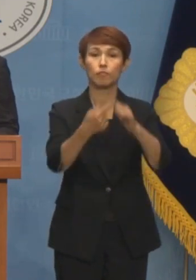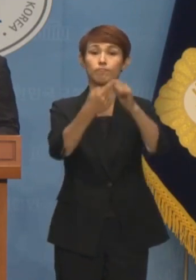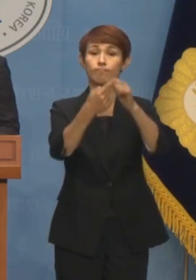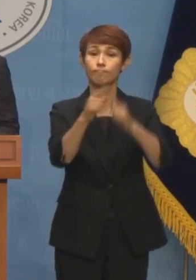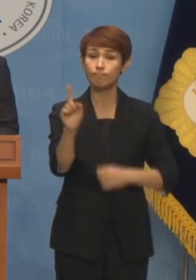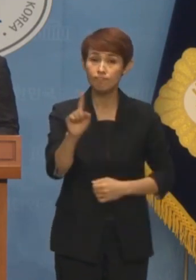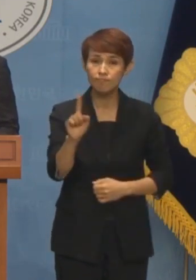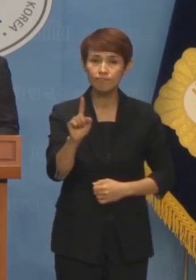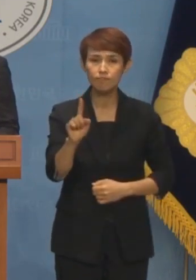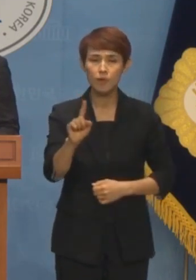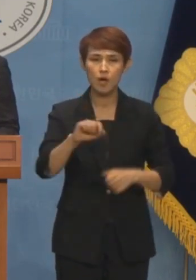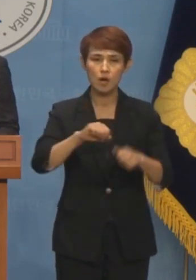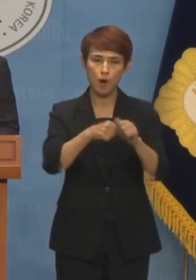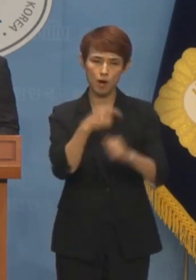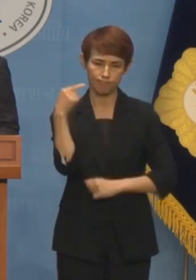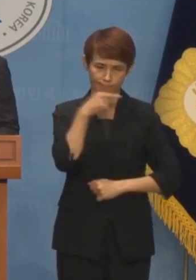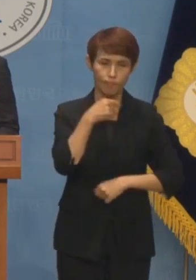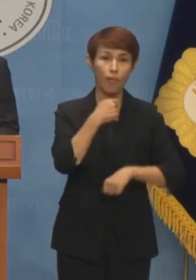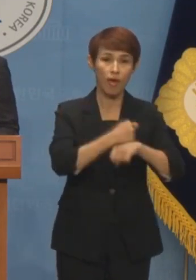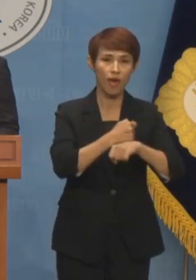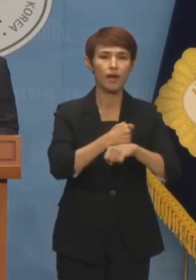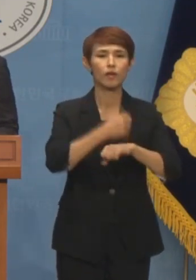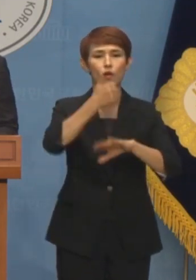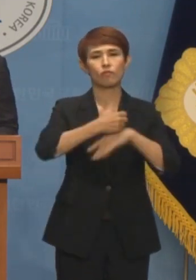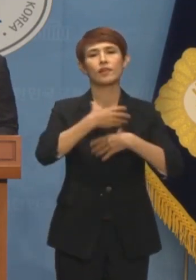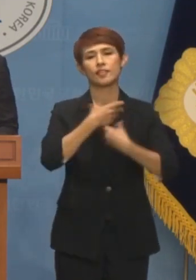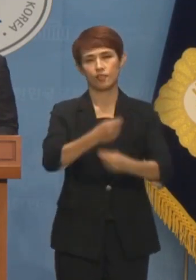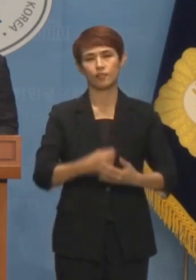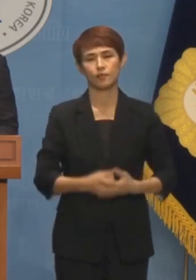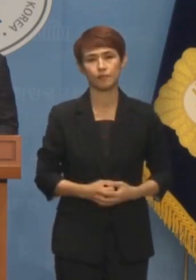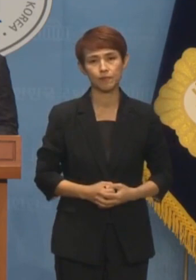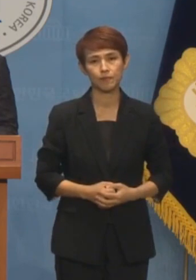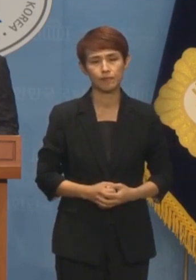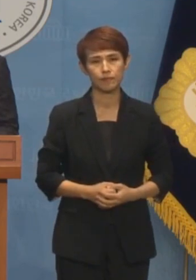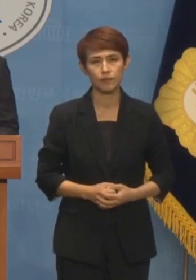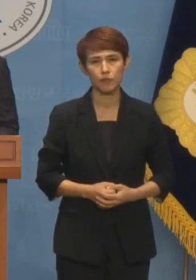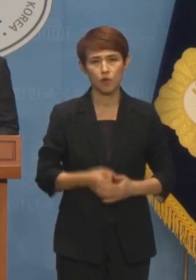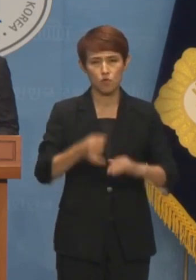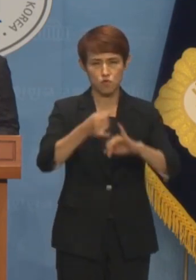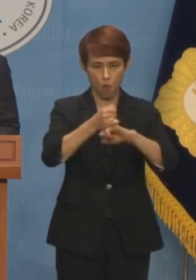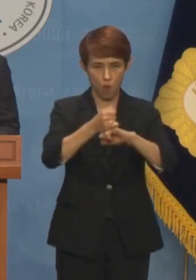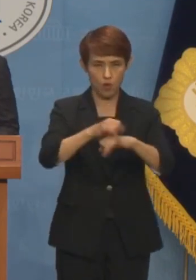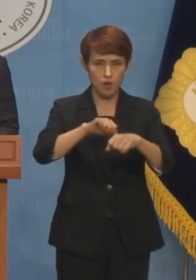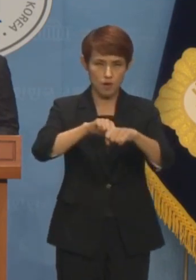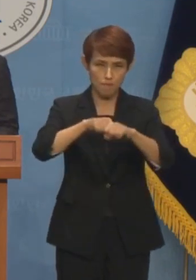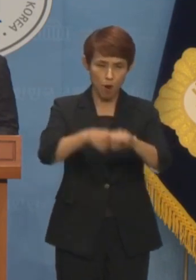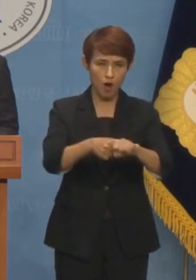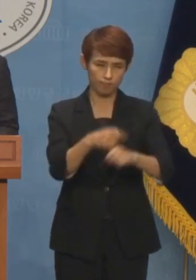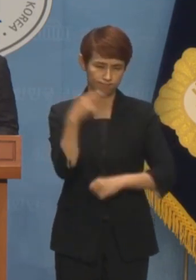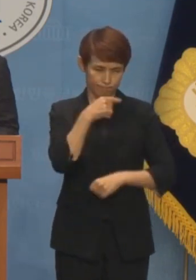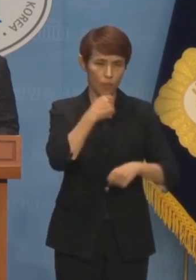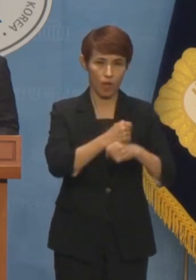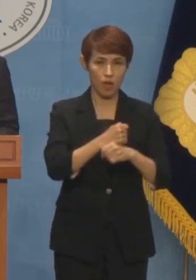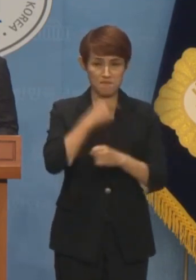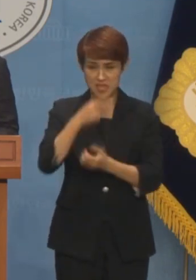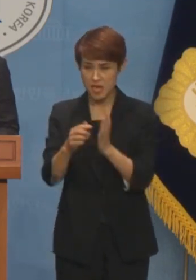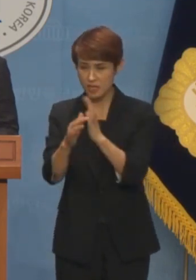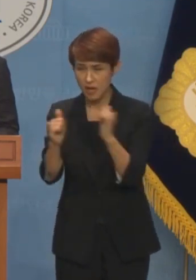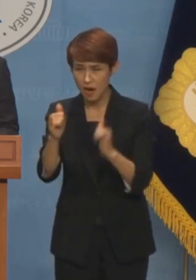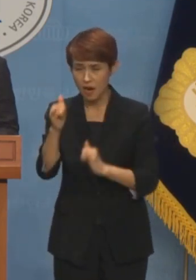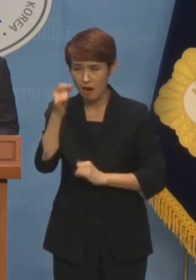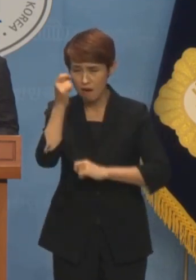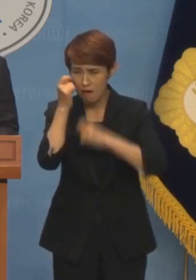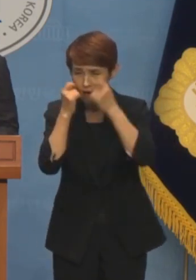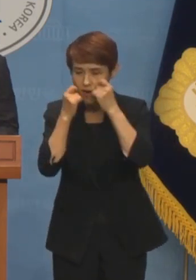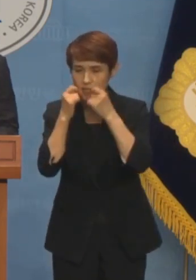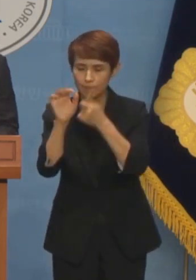번째는 엄벌로 안전하게입니다. 반드시 엄벌로 피해자분들의 눈물